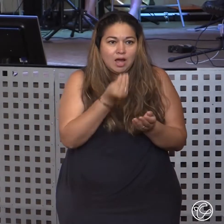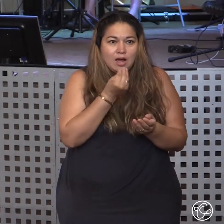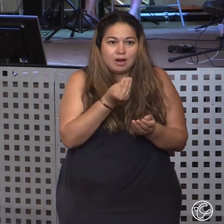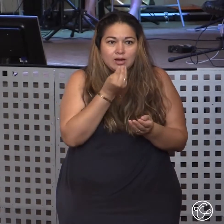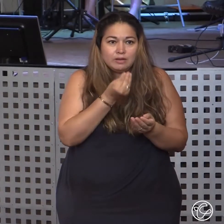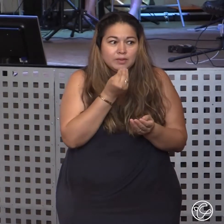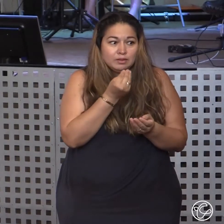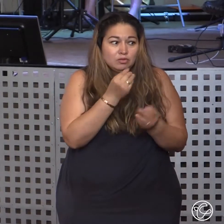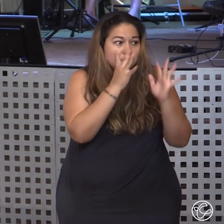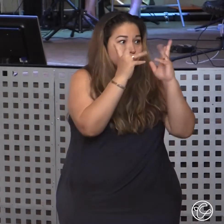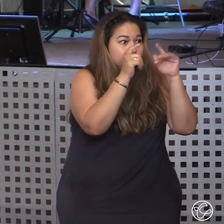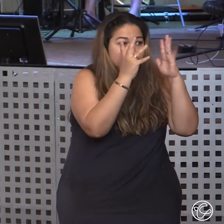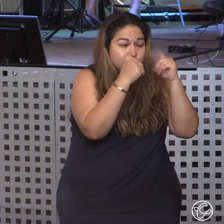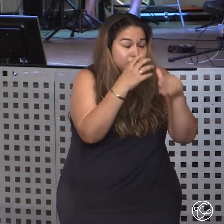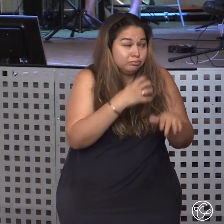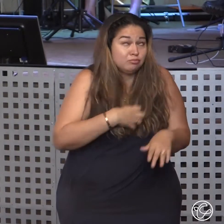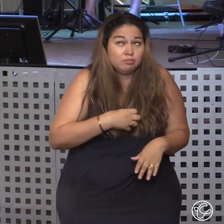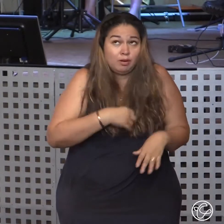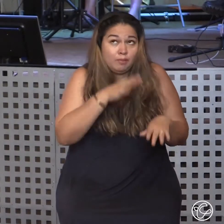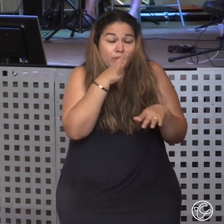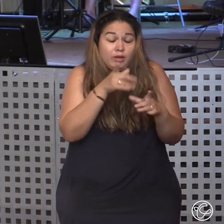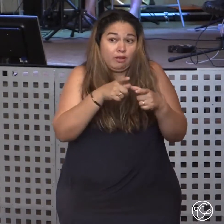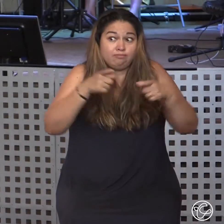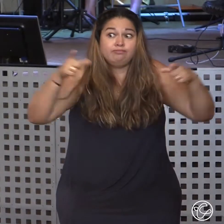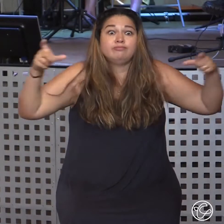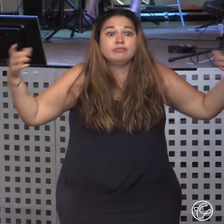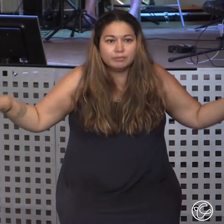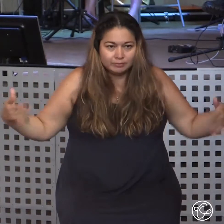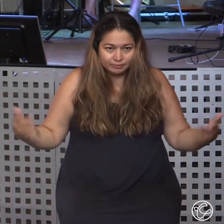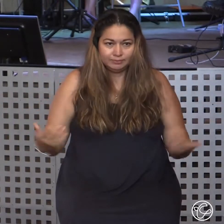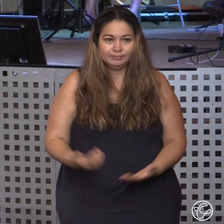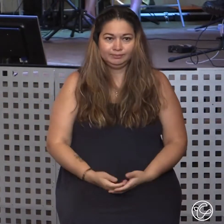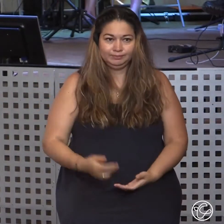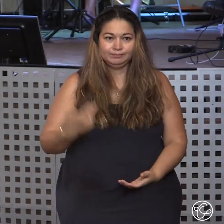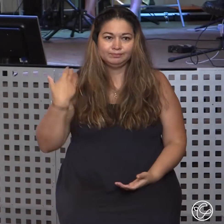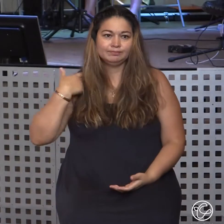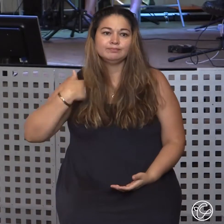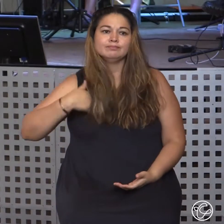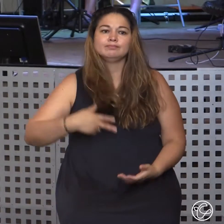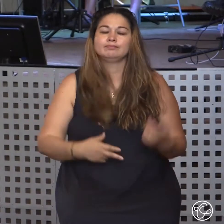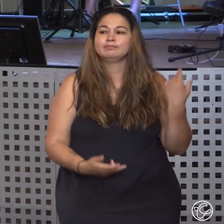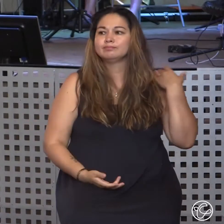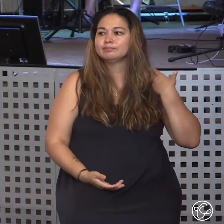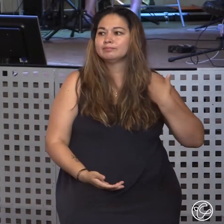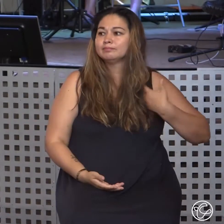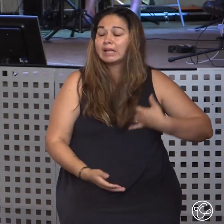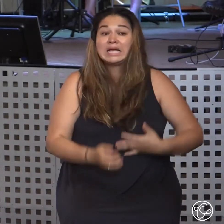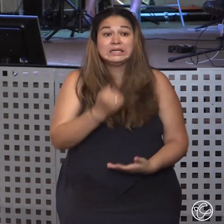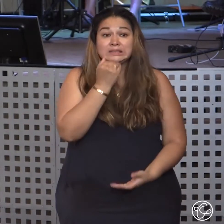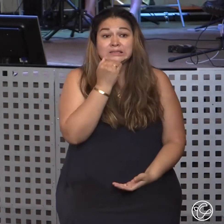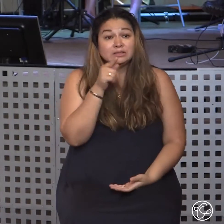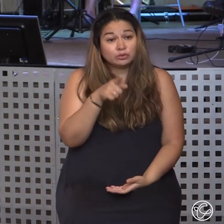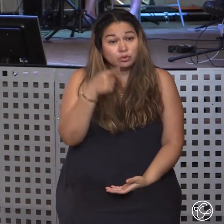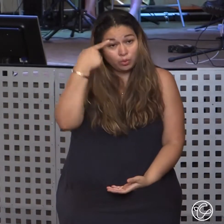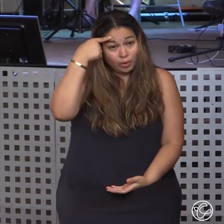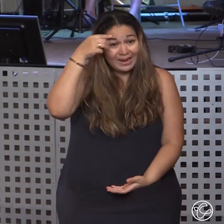porque no tenía número. Si crees conmigo lo del